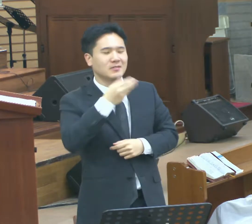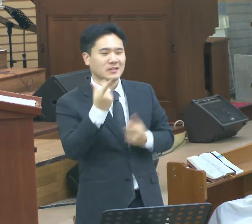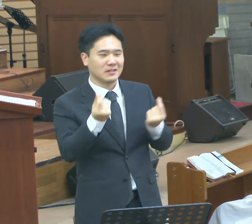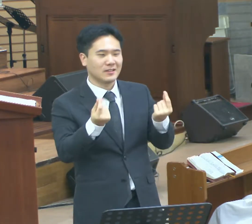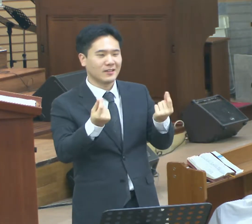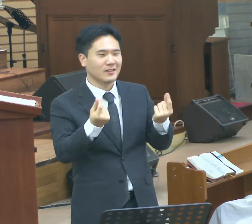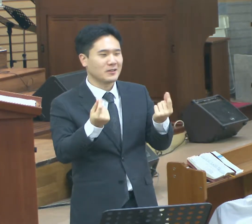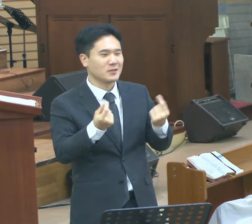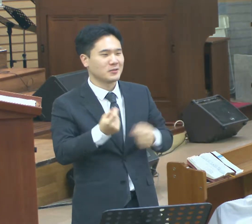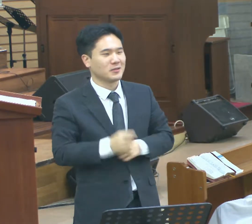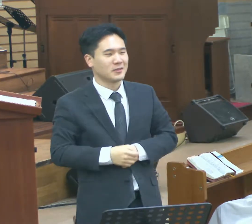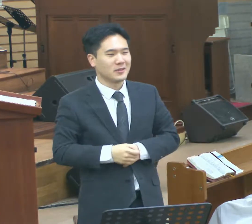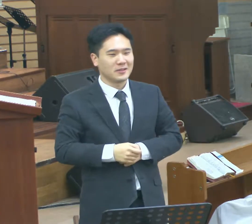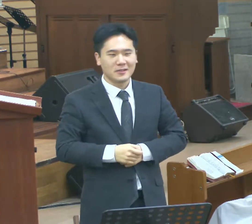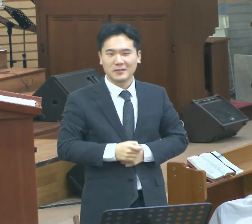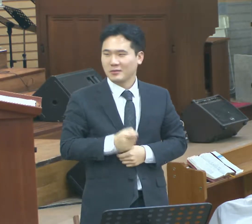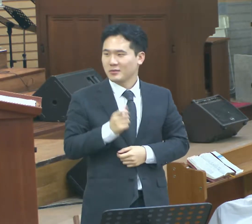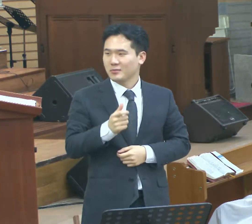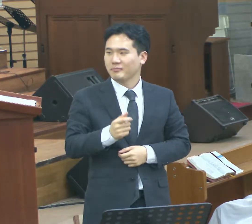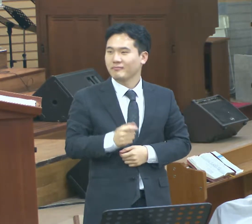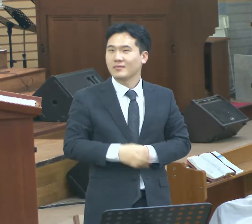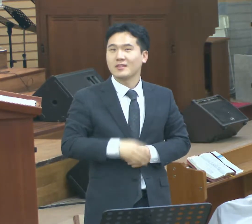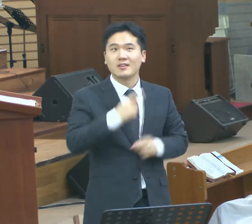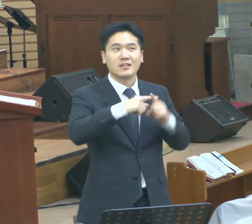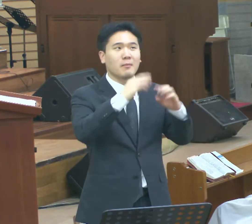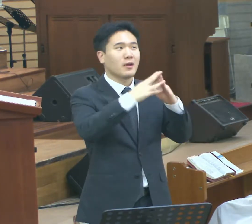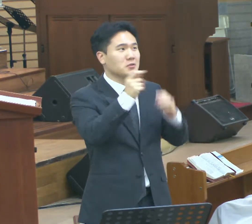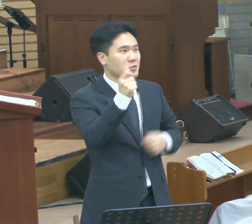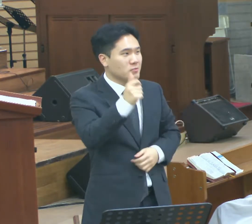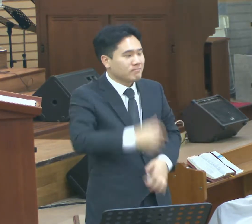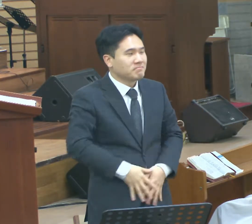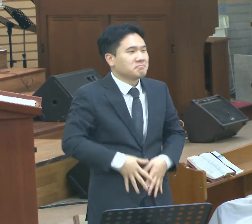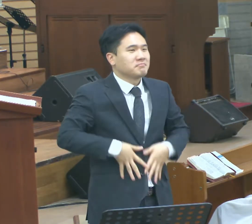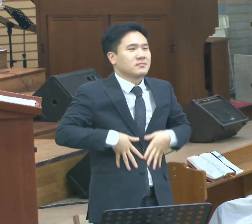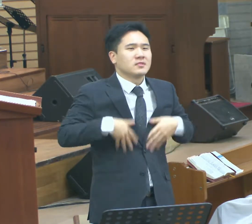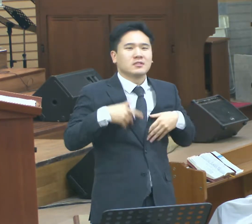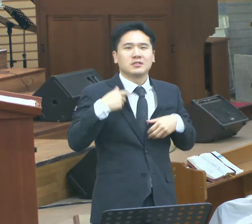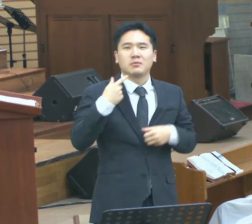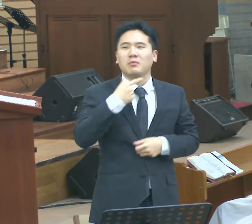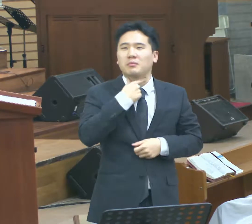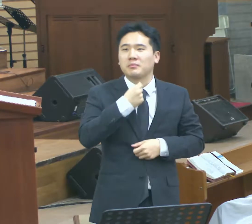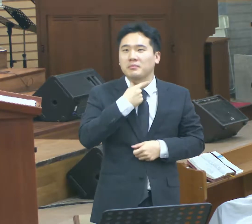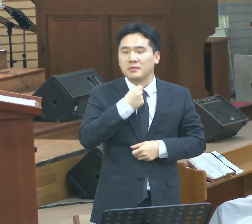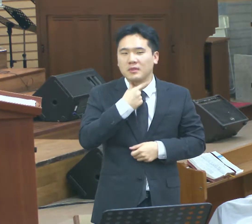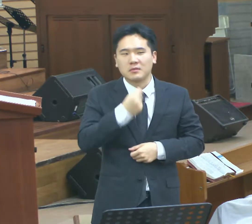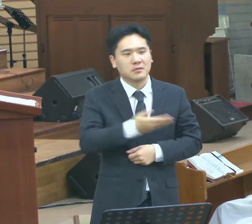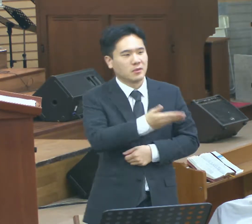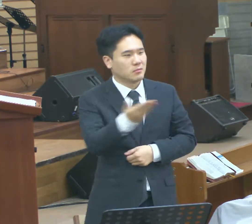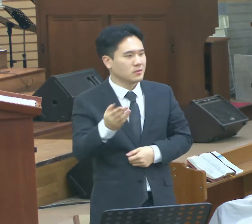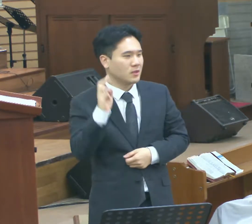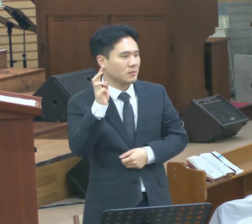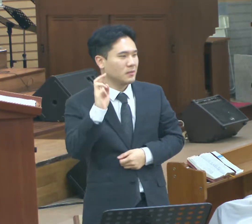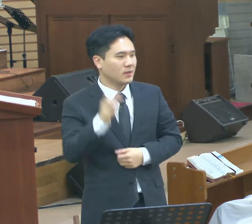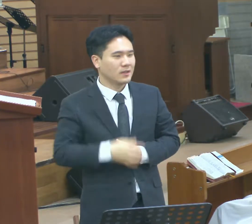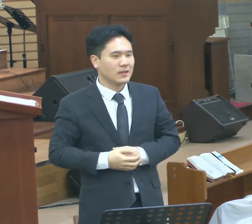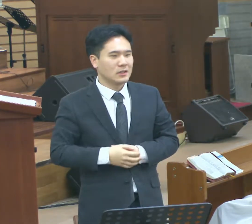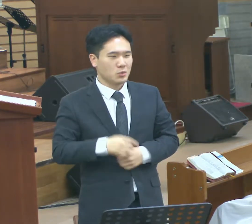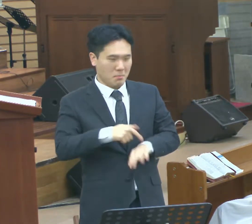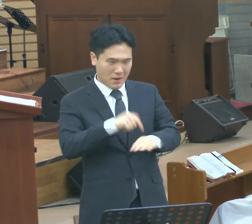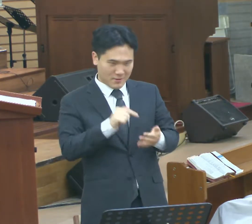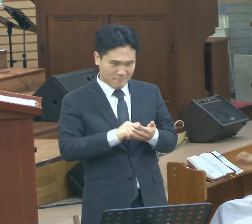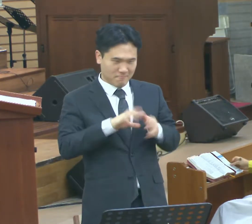이 교회당이 좀 따뜻했으면 하고 온도에 대한 민감함이 있으신데 조금 마음을 열고